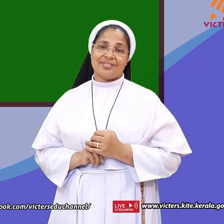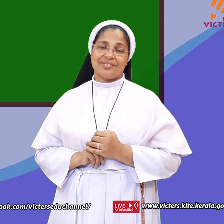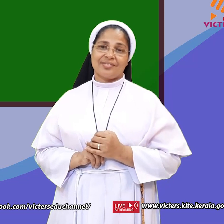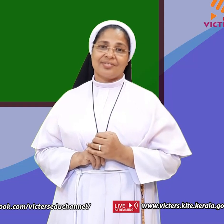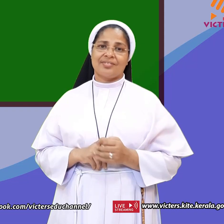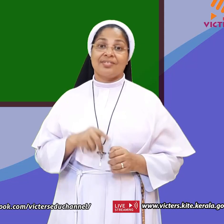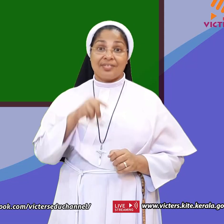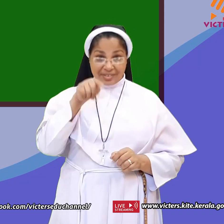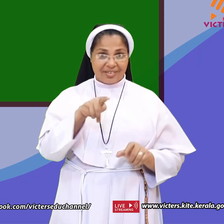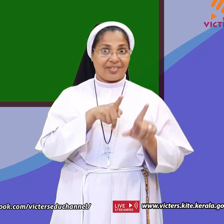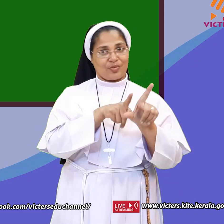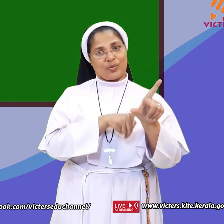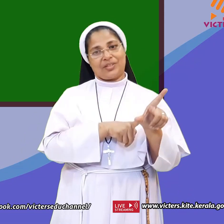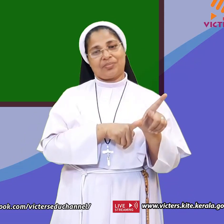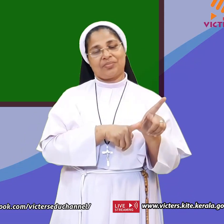ഈ വർഷം